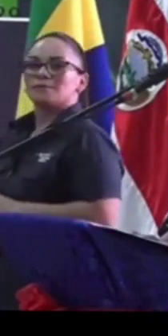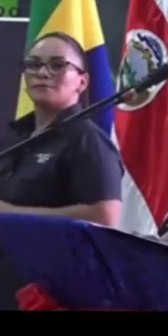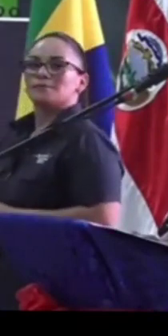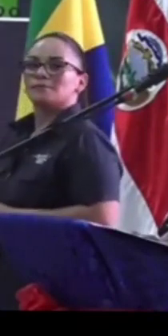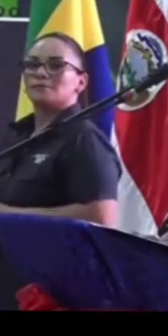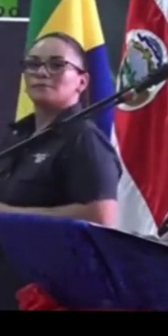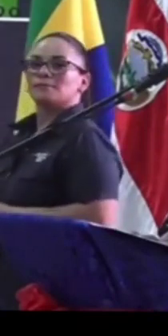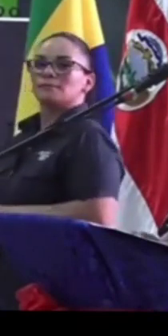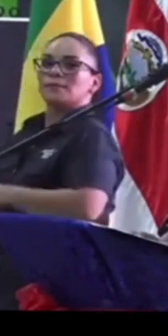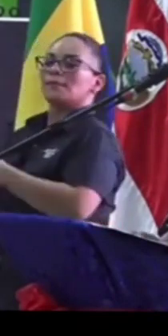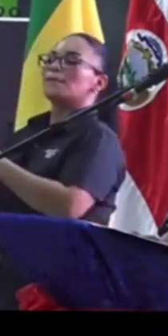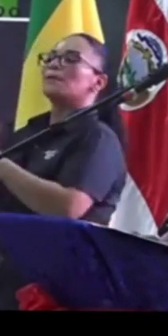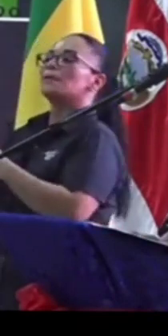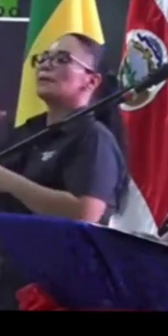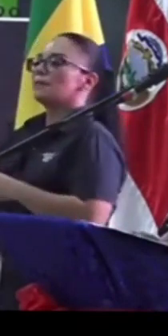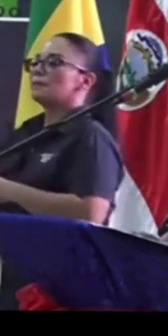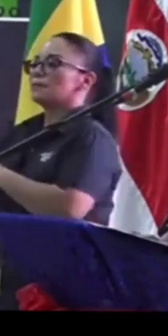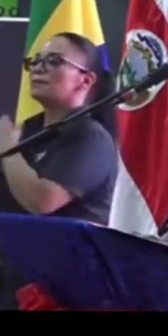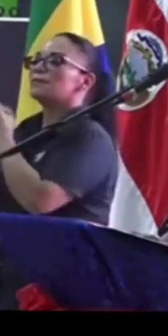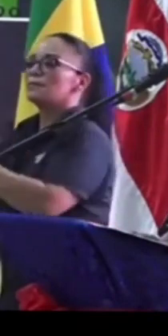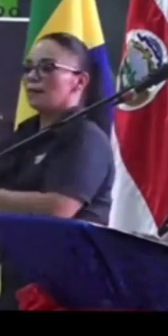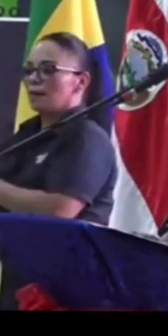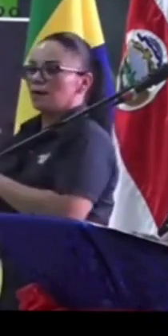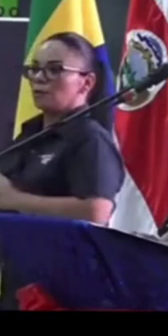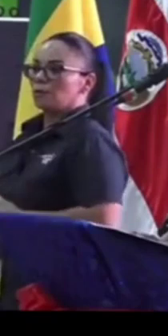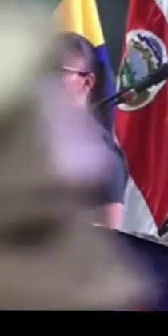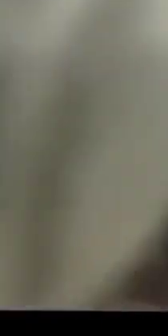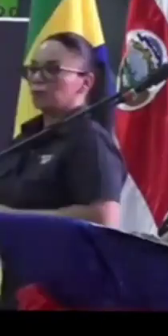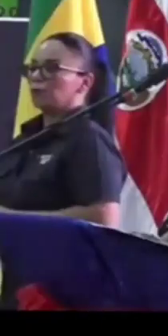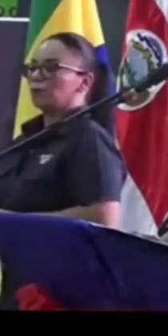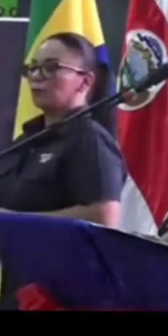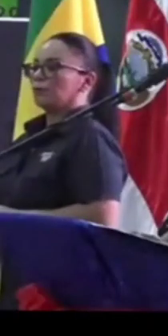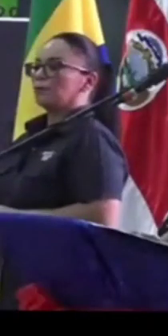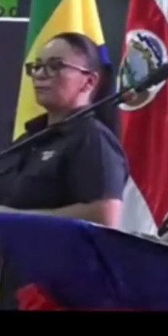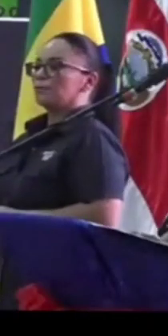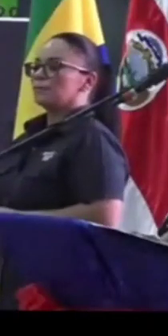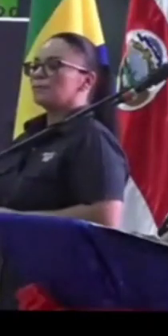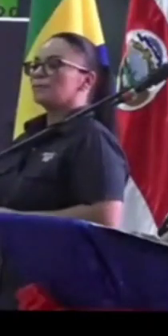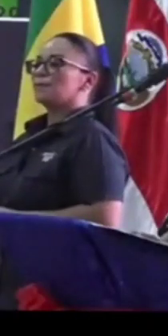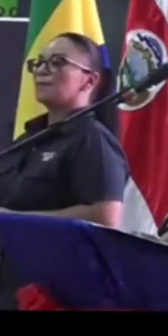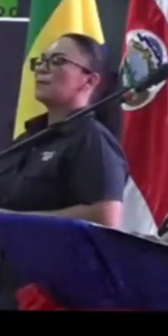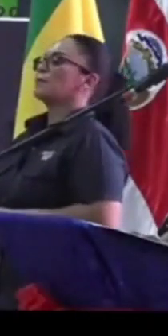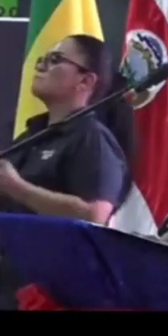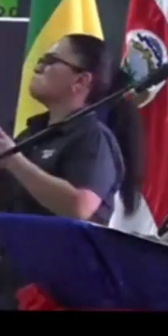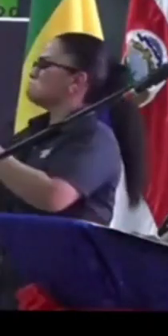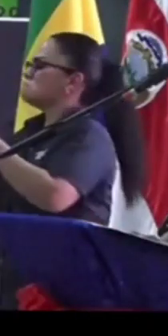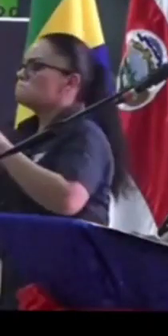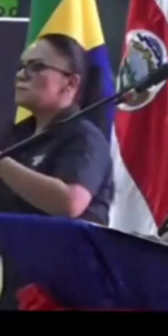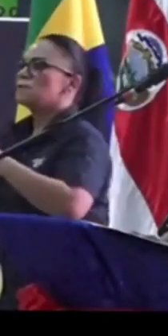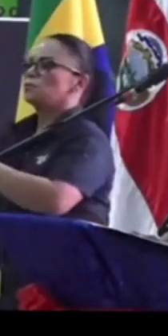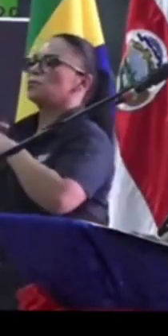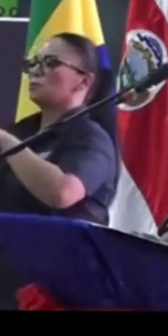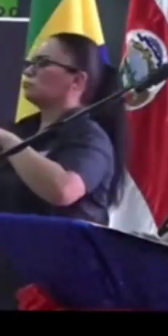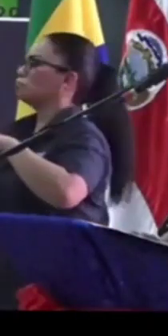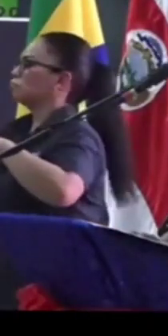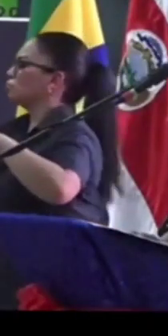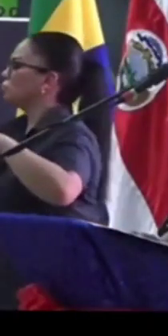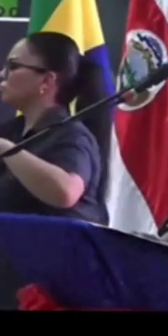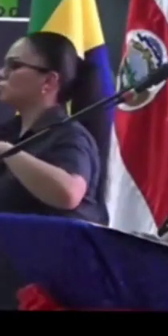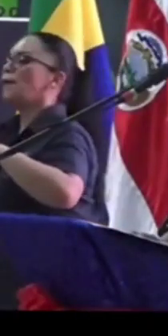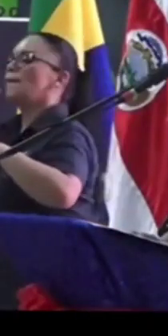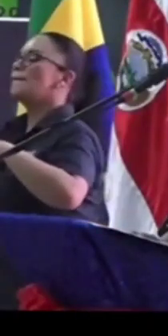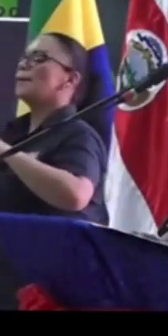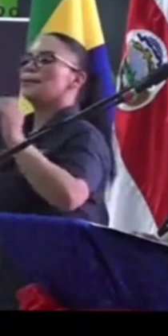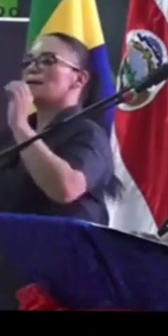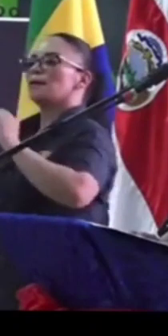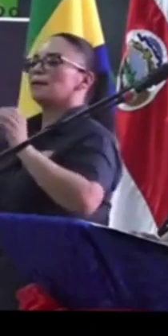durante el primer trimestre de este año envías y protección de márgenes de ríos para que no